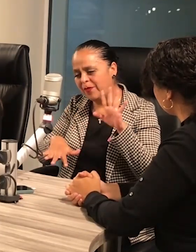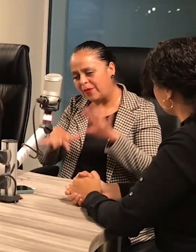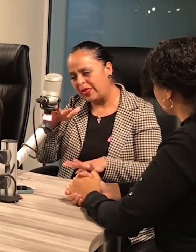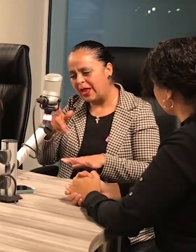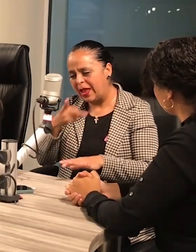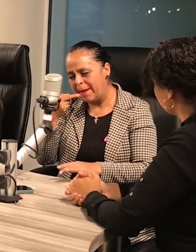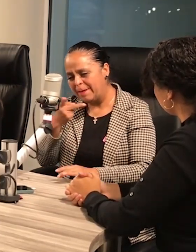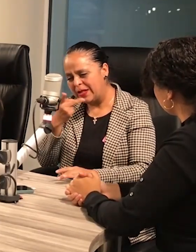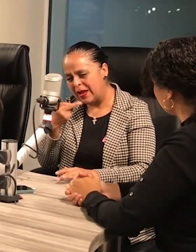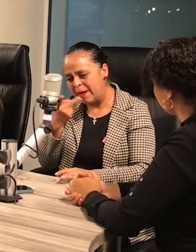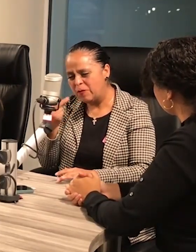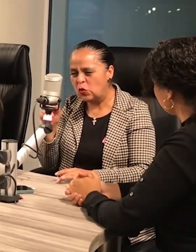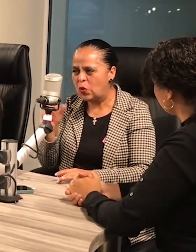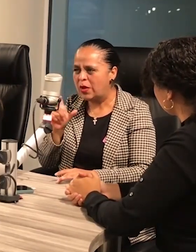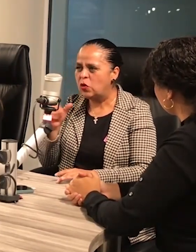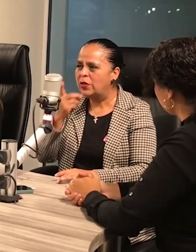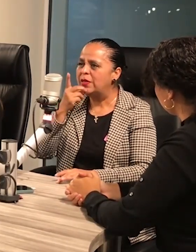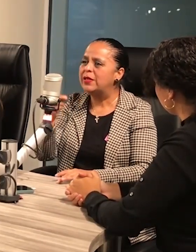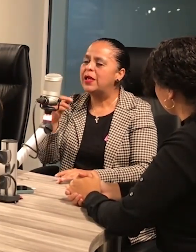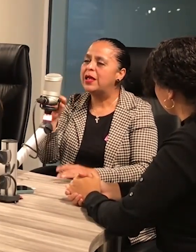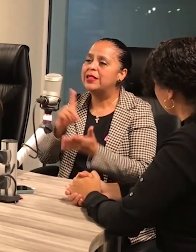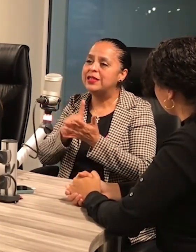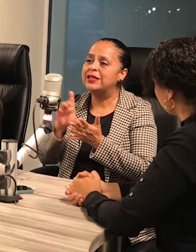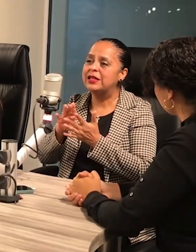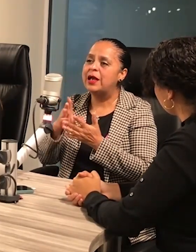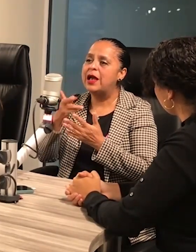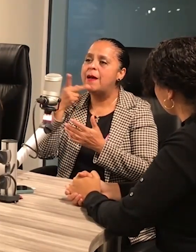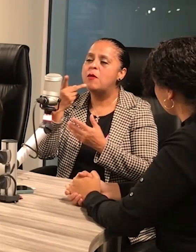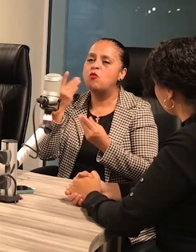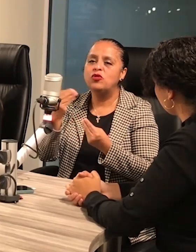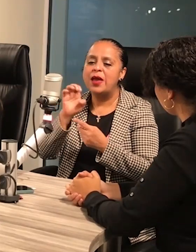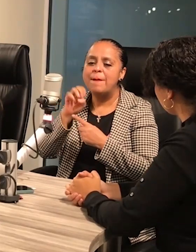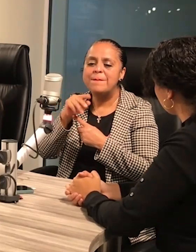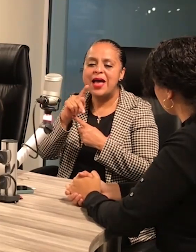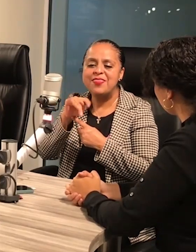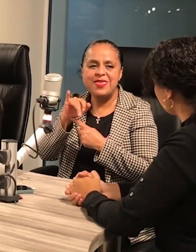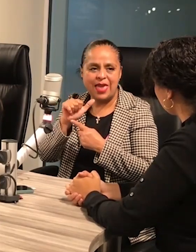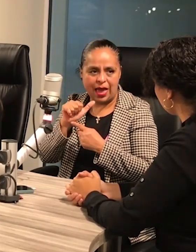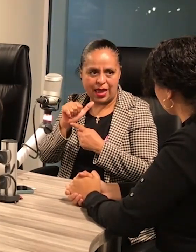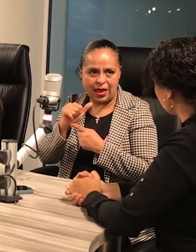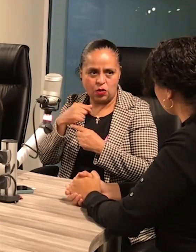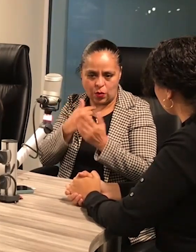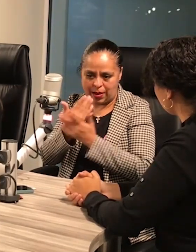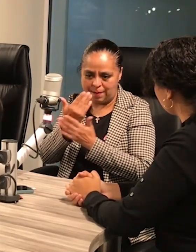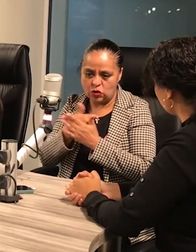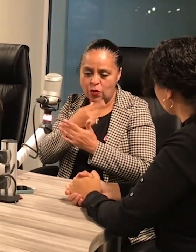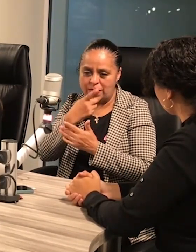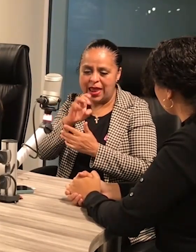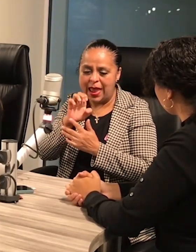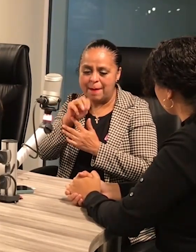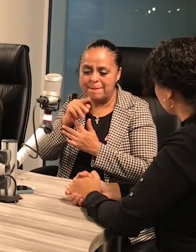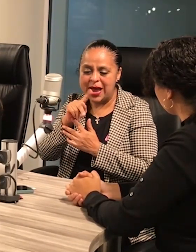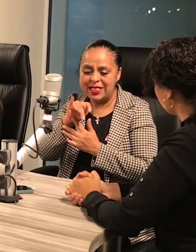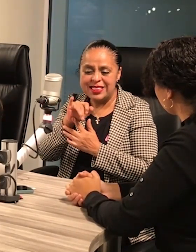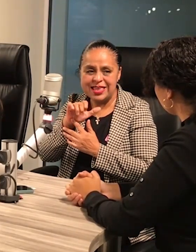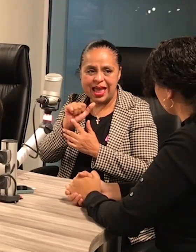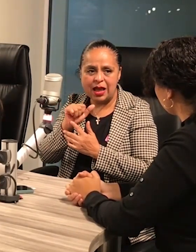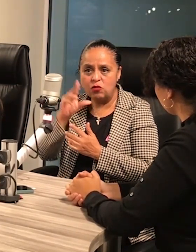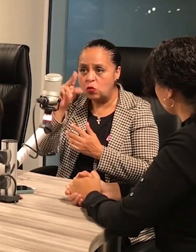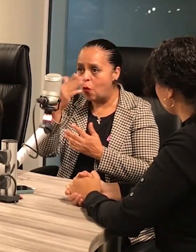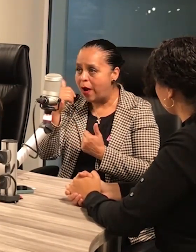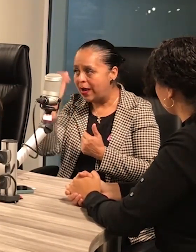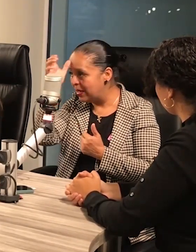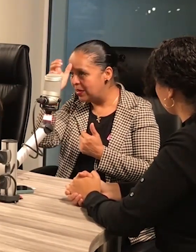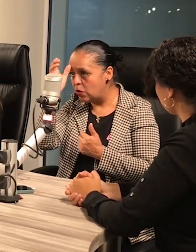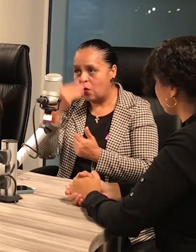hablamos, cuando nos referimos al tema de discapacidad, hablamos mucho de empatía. Y yo les decía en la mañana que la empatía sin conciencia o